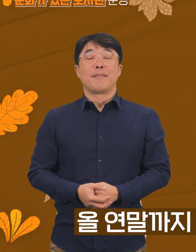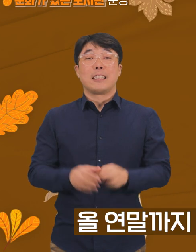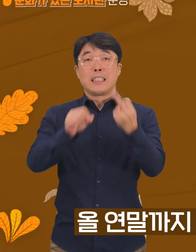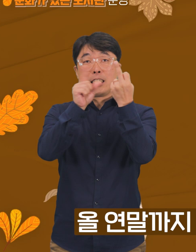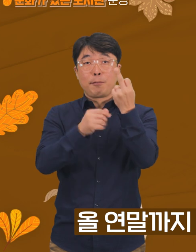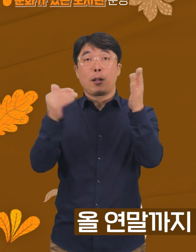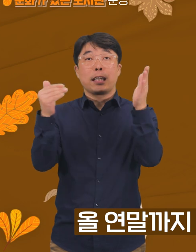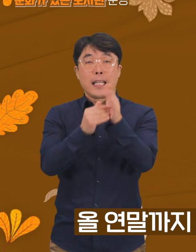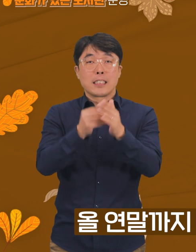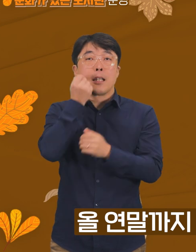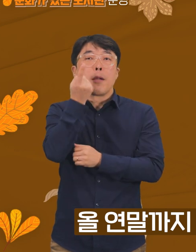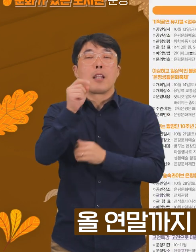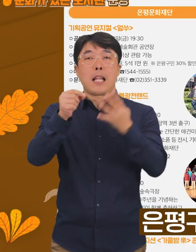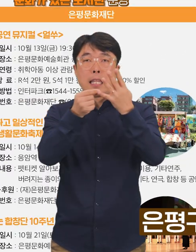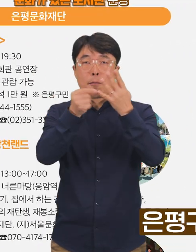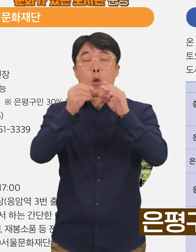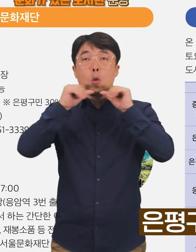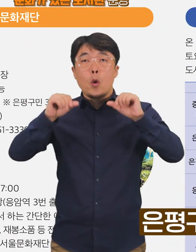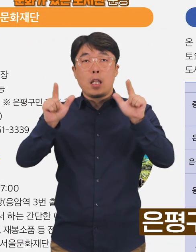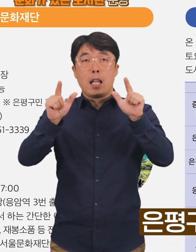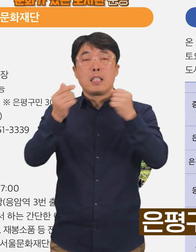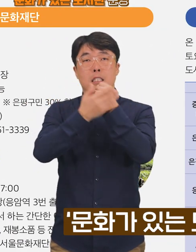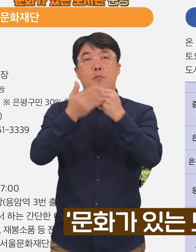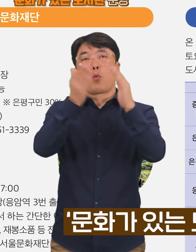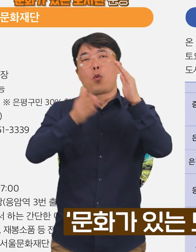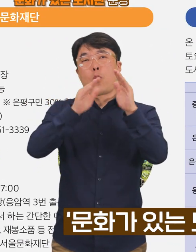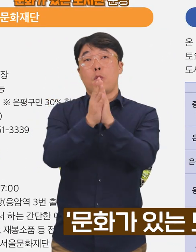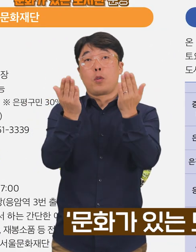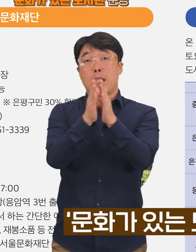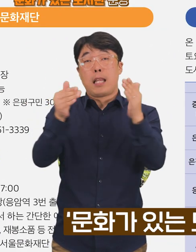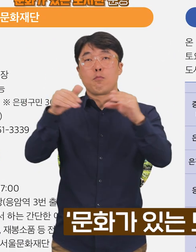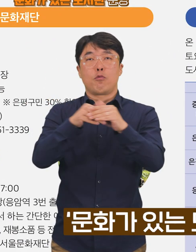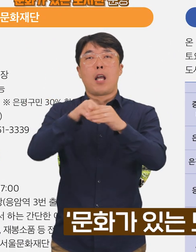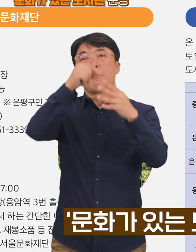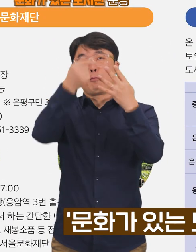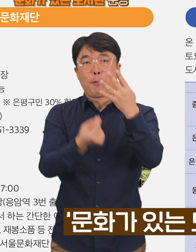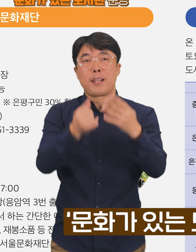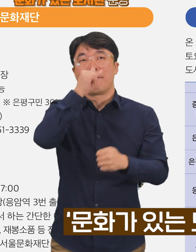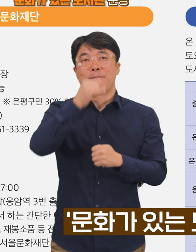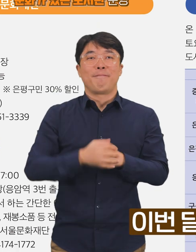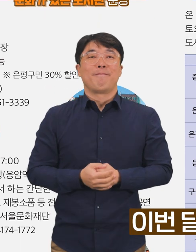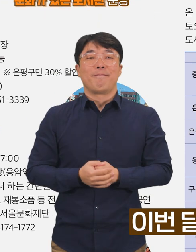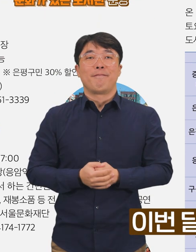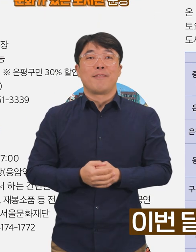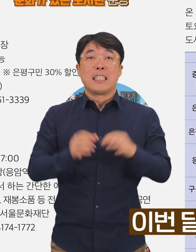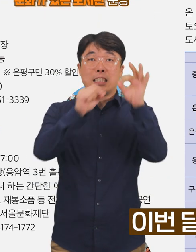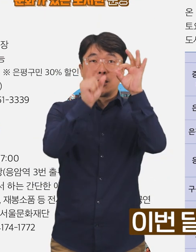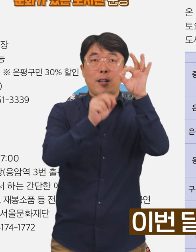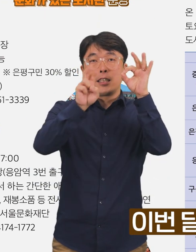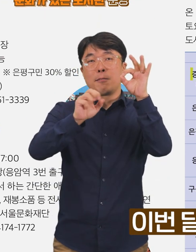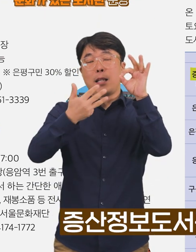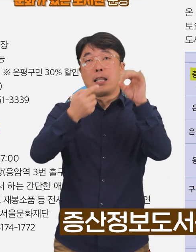올 연말까지 매월 넷째 주 토요일에 은평구 공공도서관을 문화가 있는 도서관으로 운영합니다. 이번 달